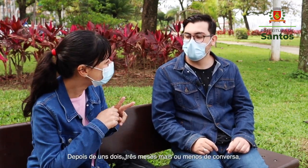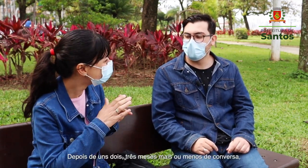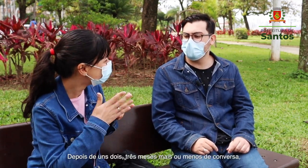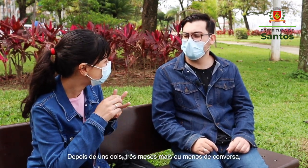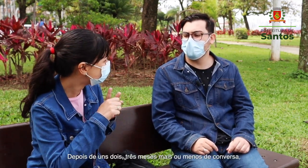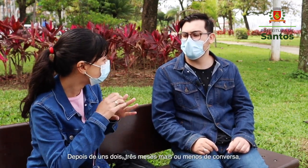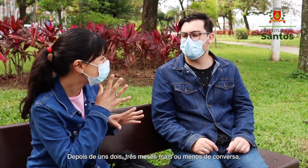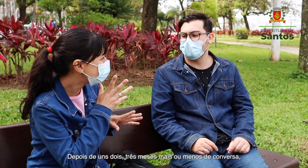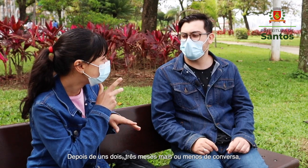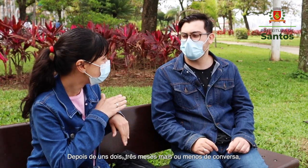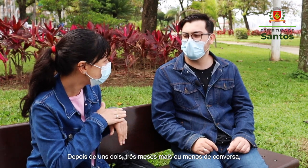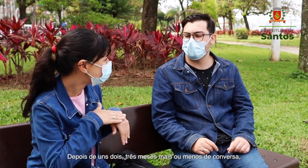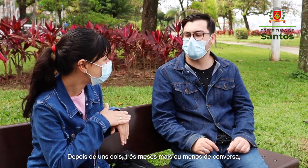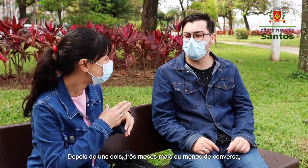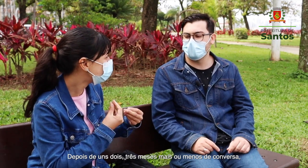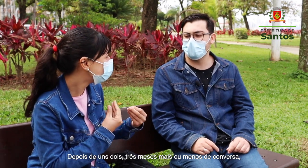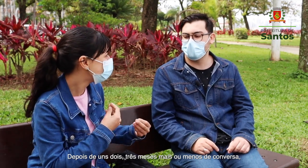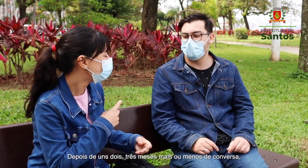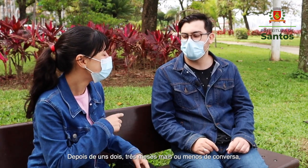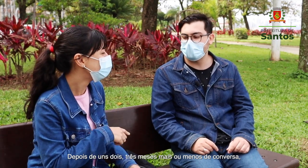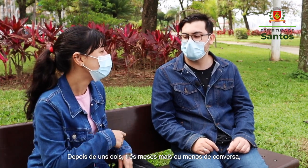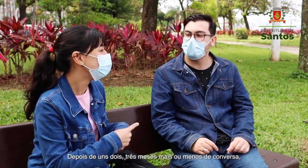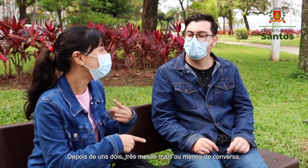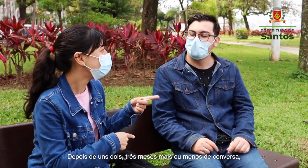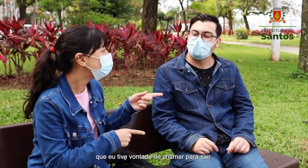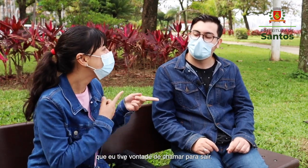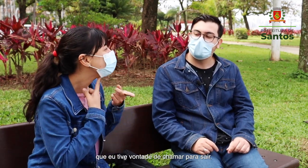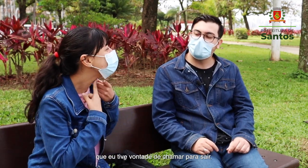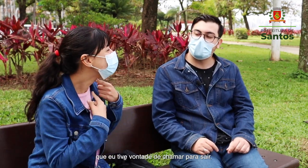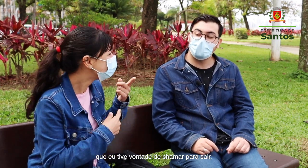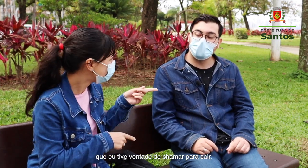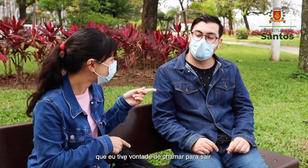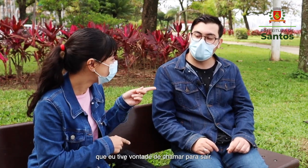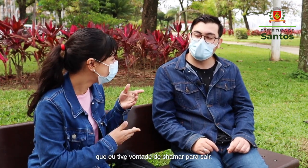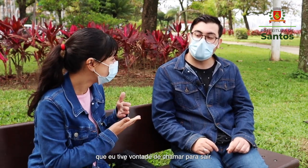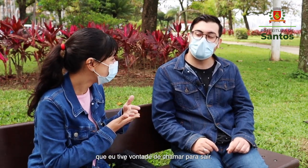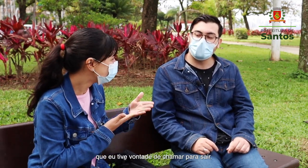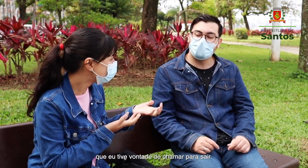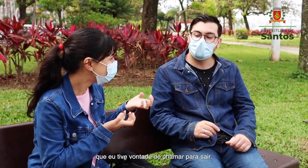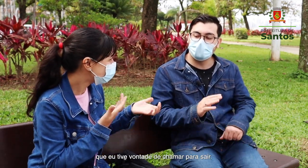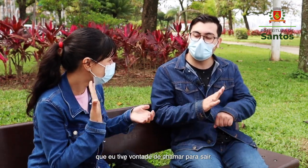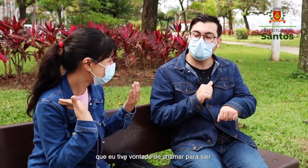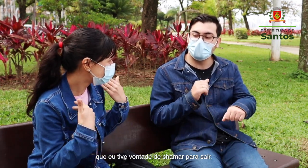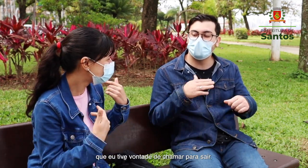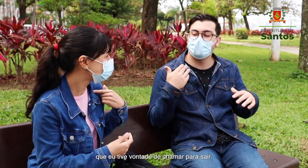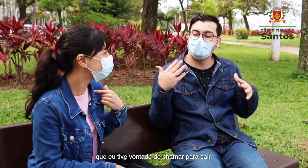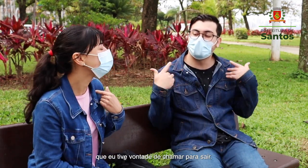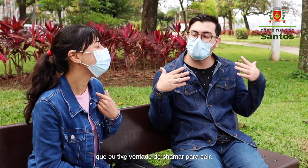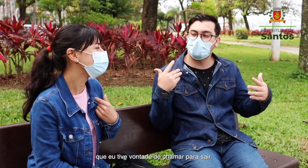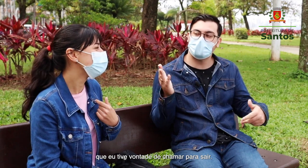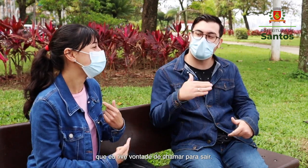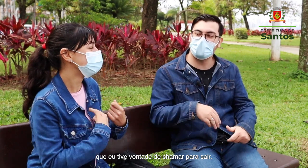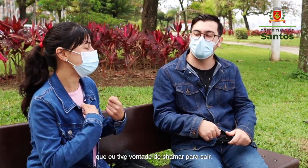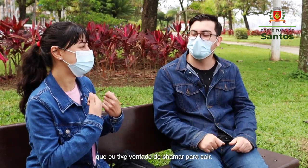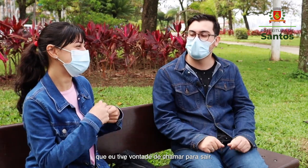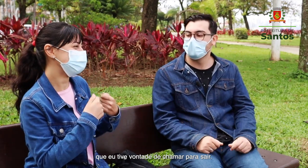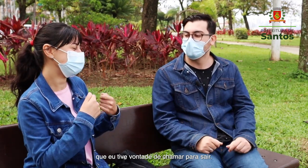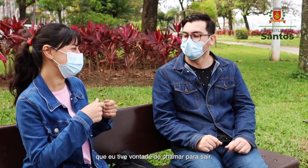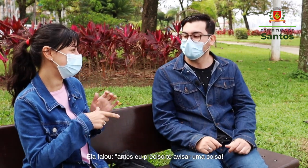depois de uns 2, 3 meses mais ou menos de conversa, que aí eu tive vontade, né, de chamar pra sair.